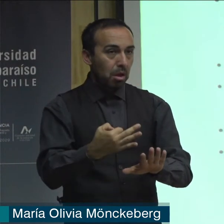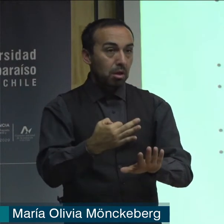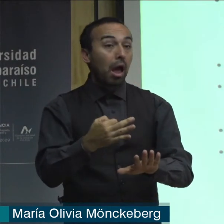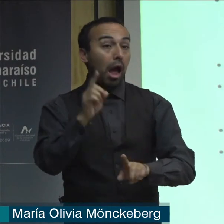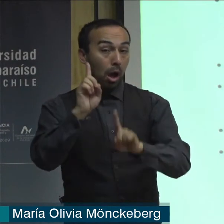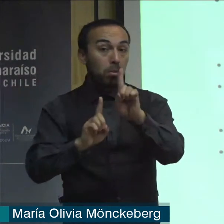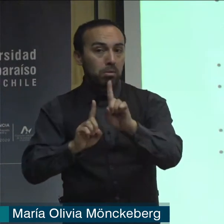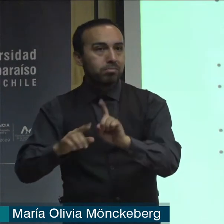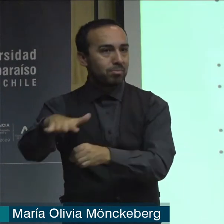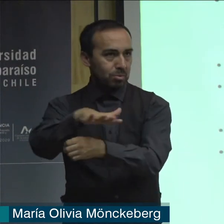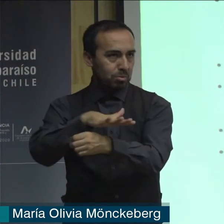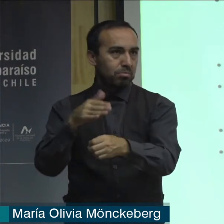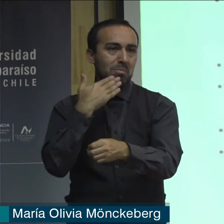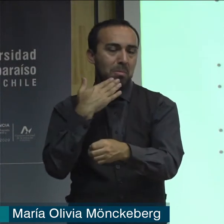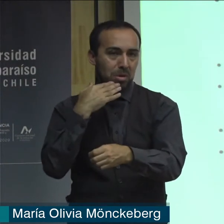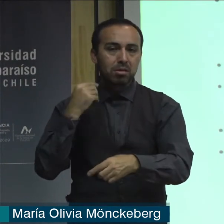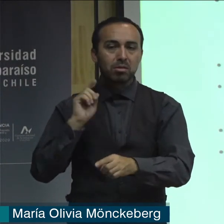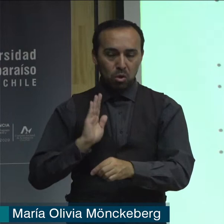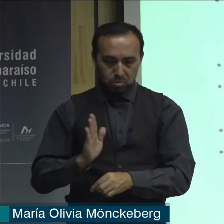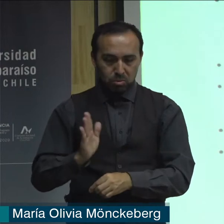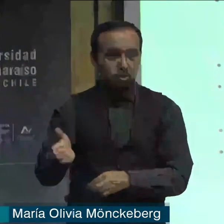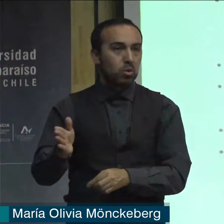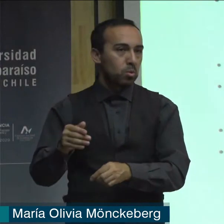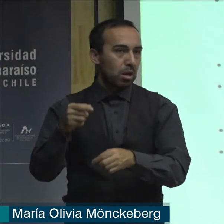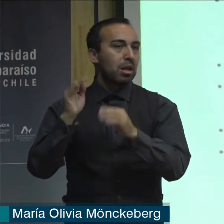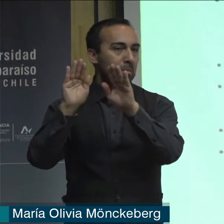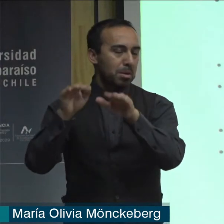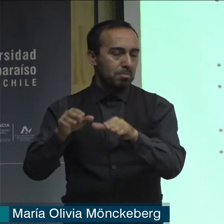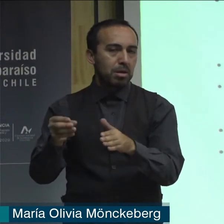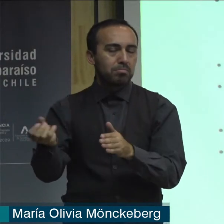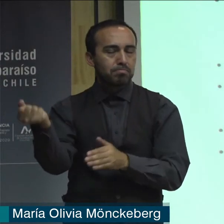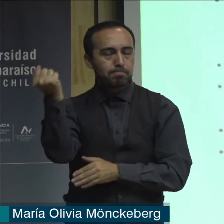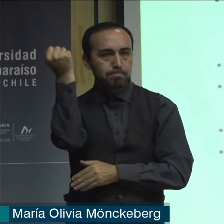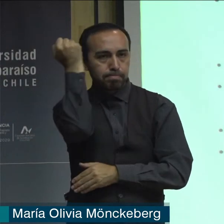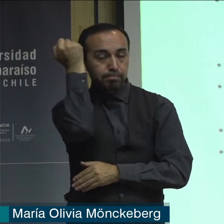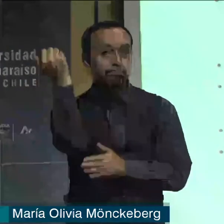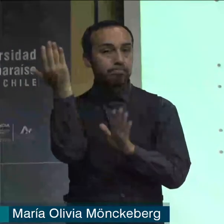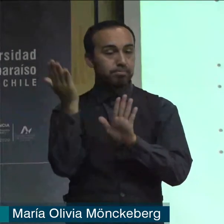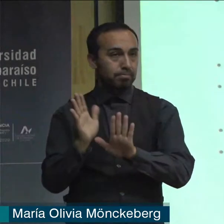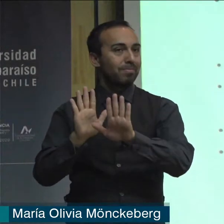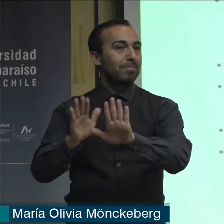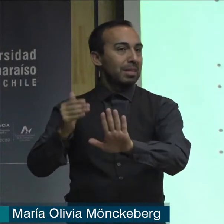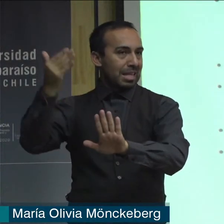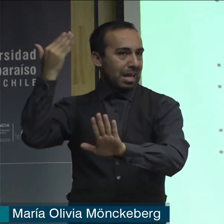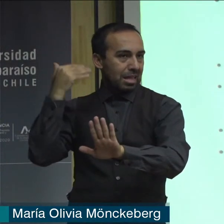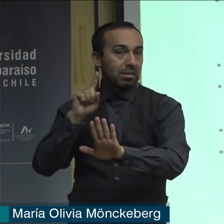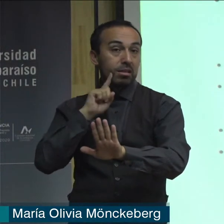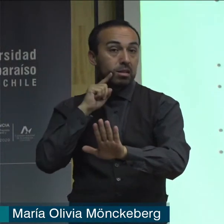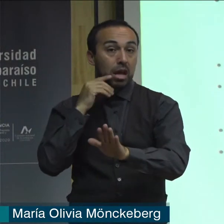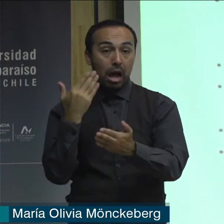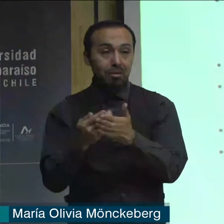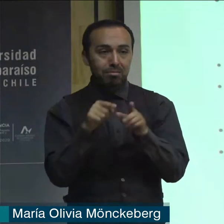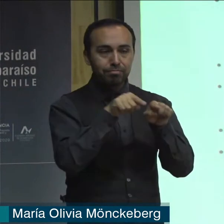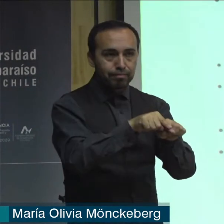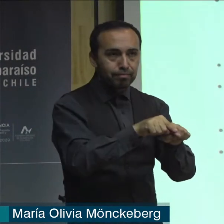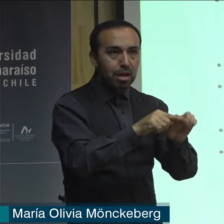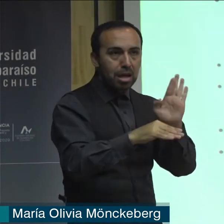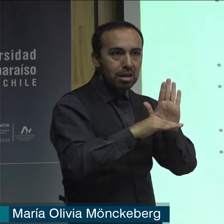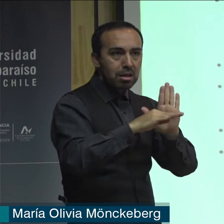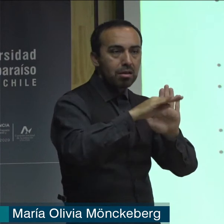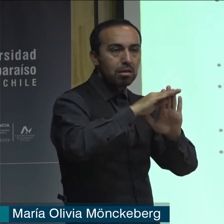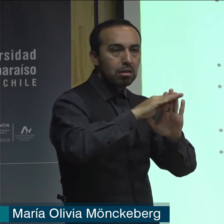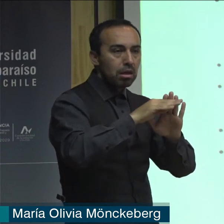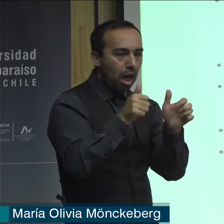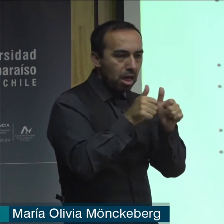muchas situaciones es que a niveles directivos tampoco